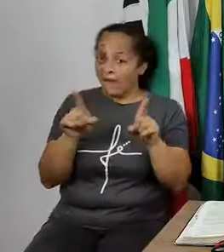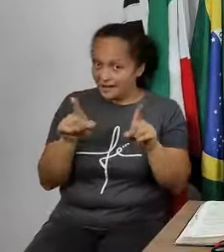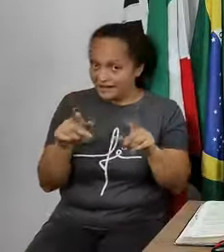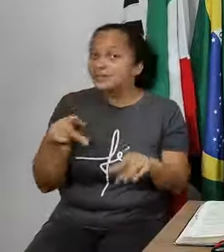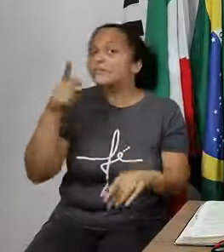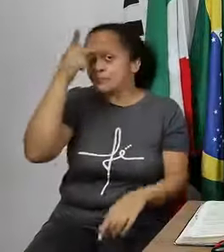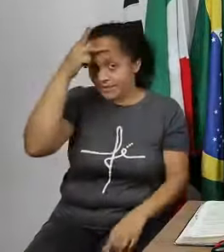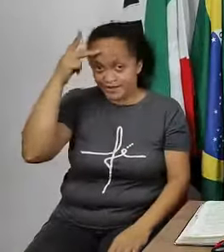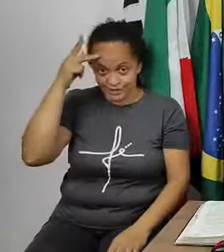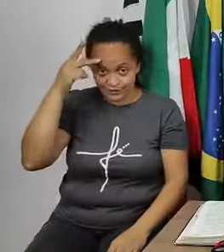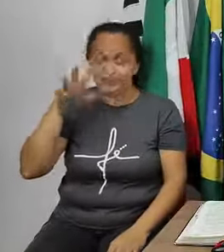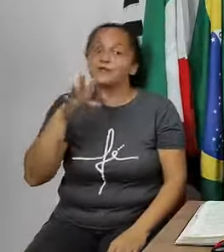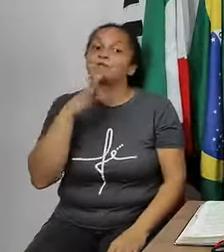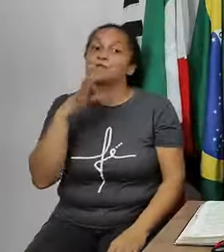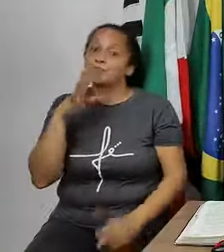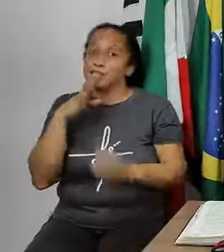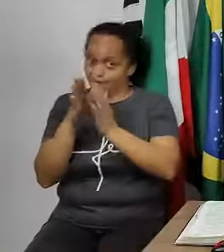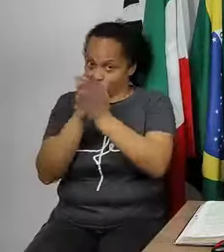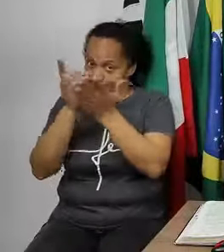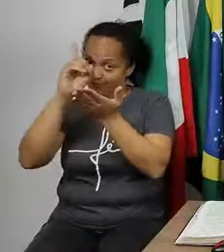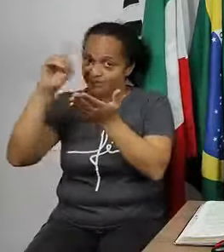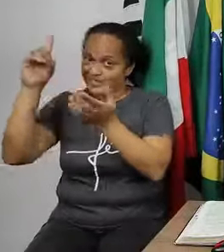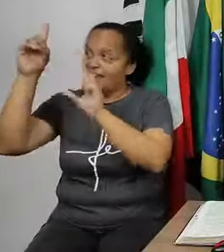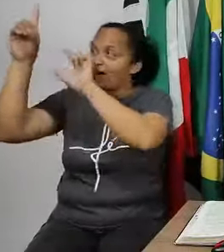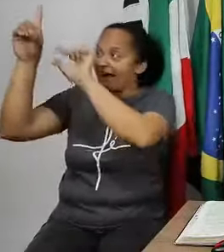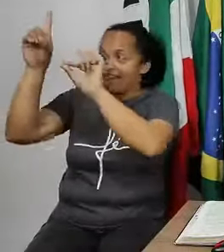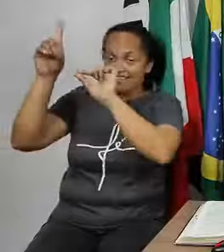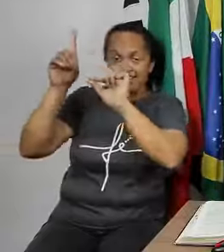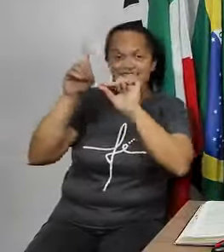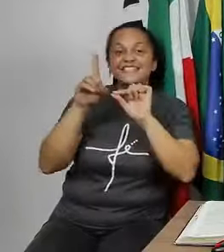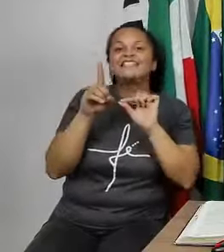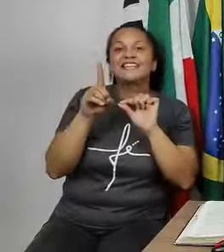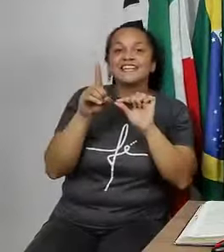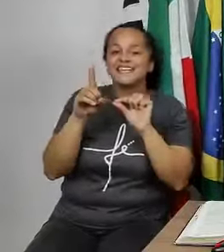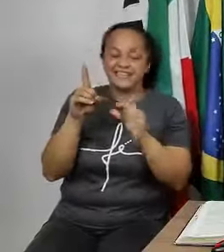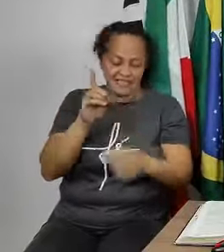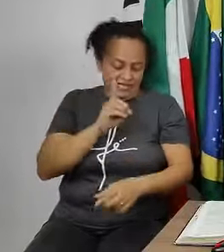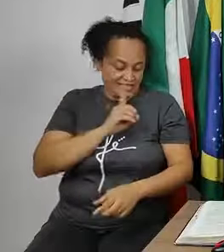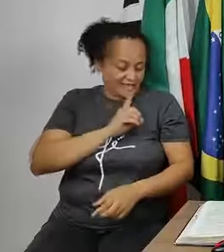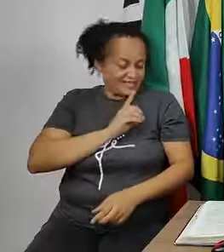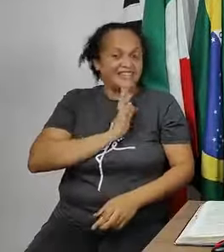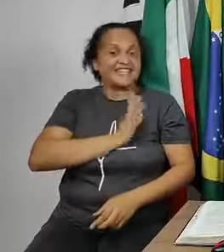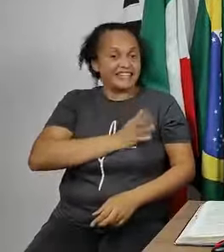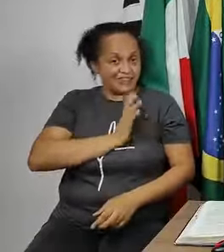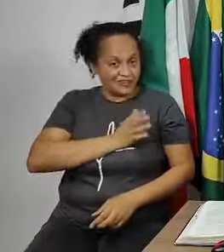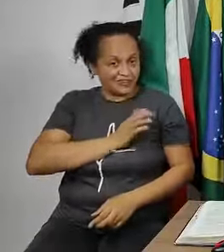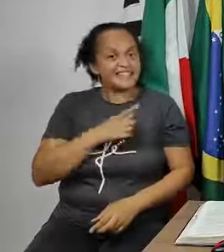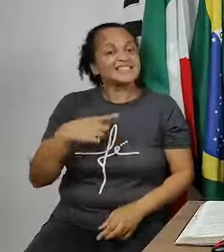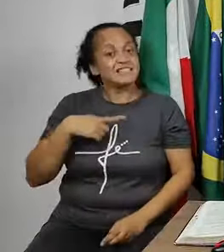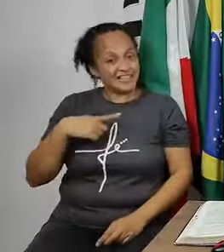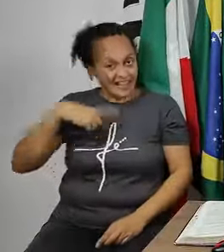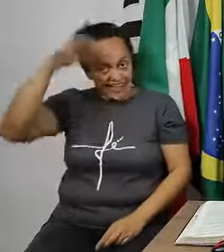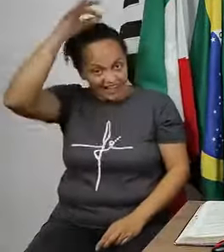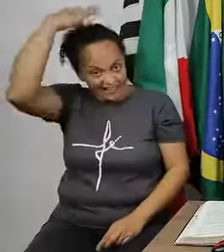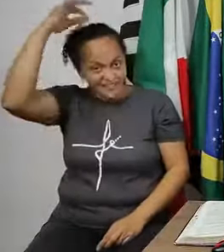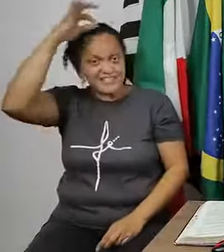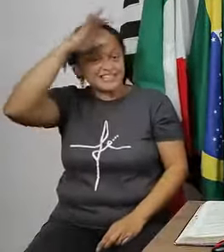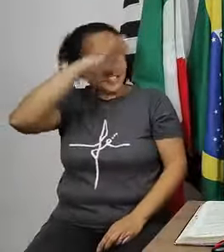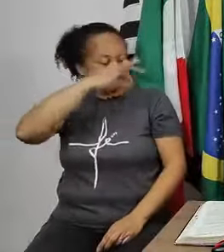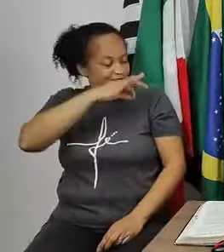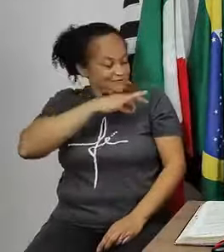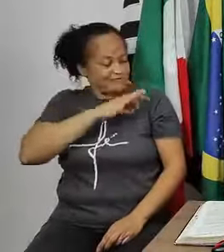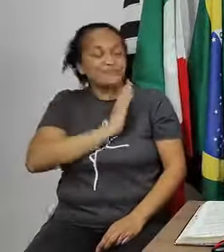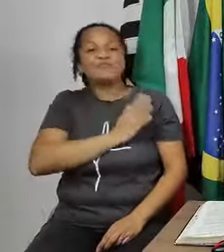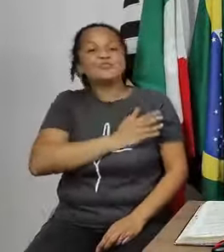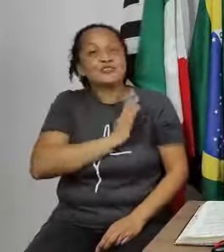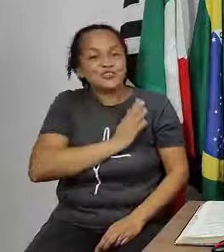espiritual, que é nascido de novo, que tem uma nova natureza, a natureza e a vida de Deus, cujo Espírito Santo habita no